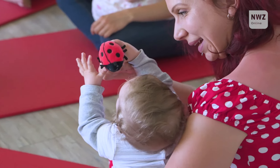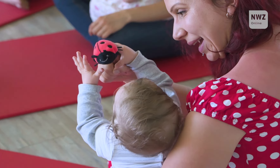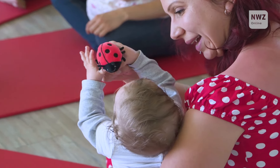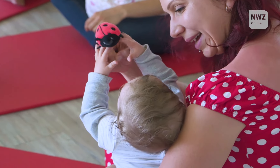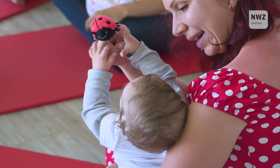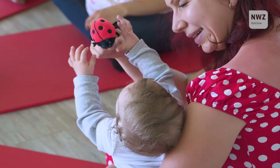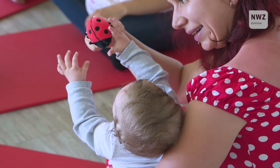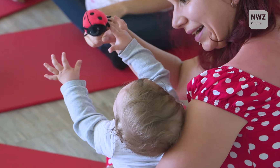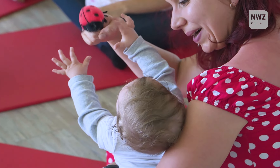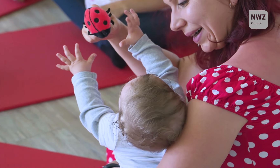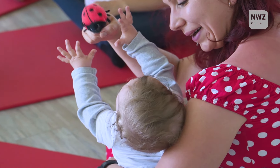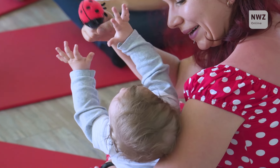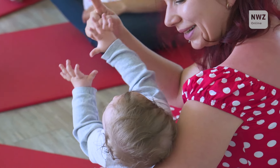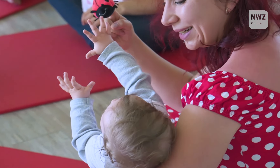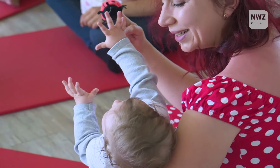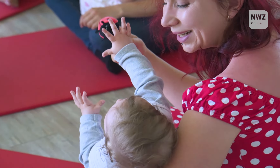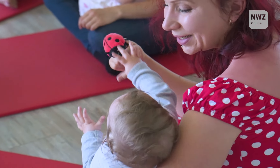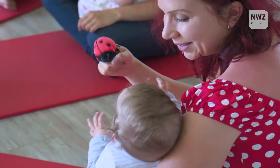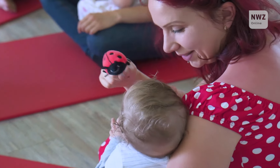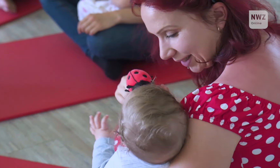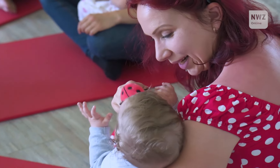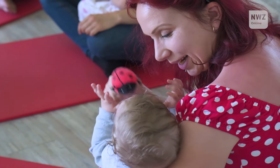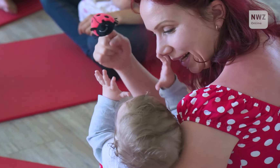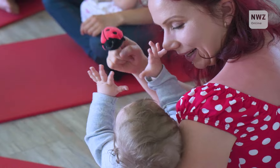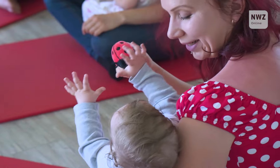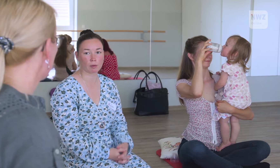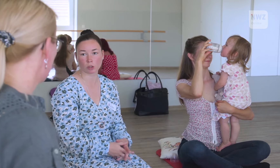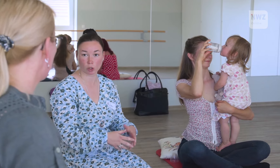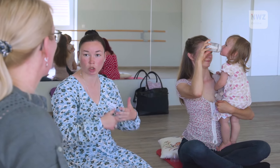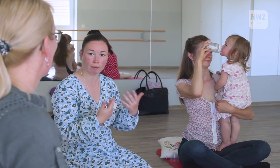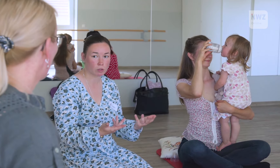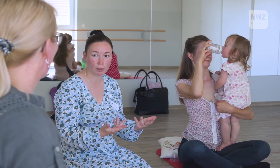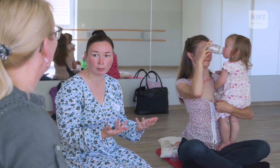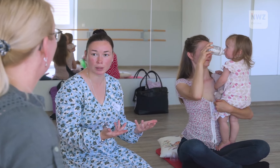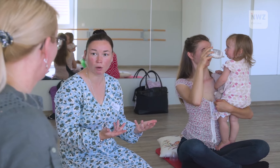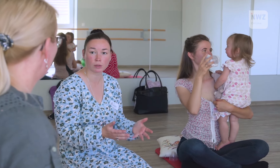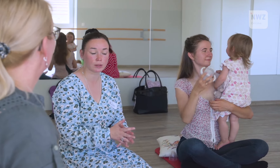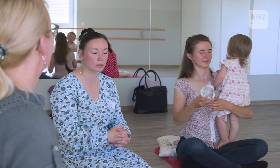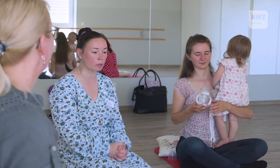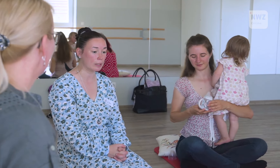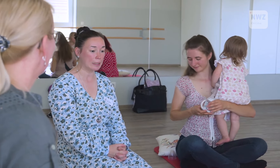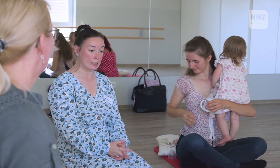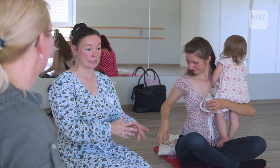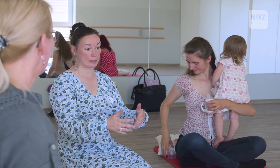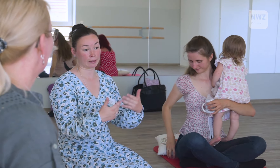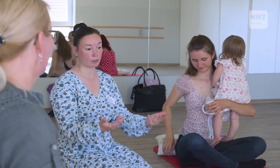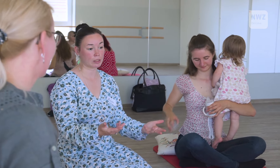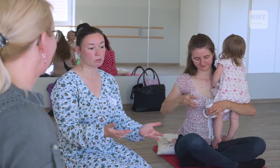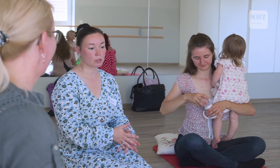Die meisten kommen aber erst später. Aber es ist wichtig, dass da schon die Gebärden eingeführt werden, damit sie in den passiven Wortschatz aufgenommen werden. Mit 20 Gebärden